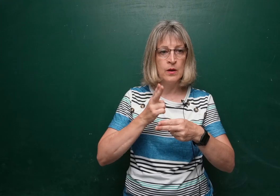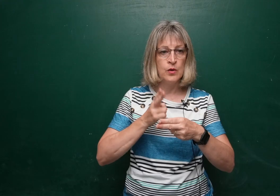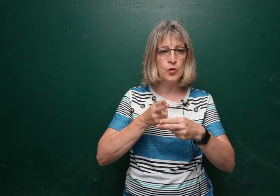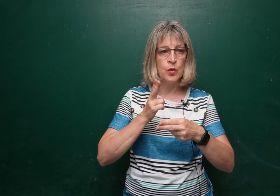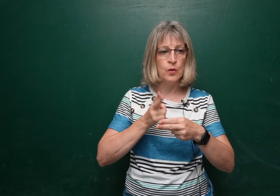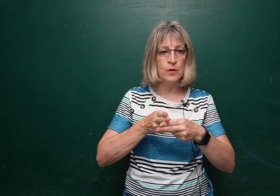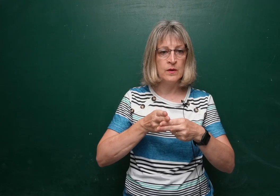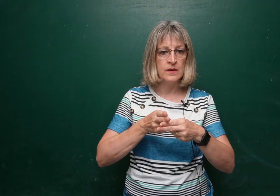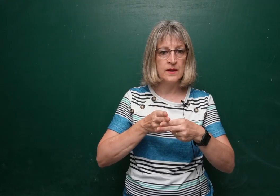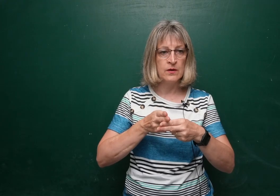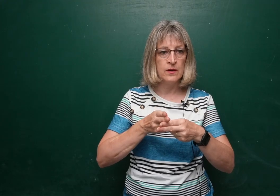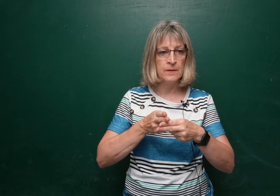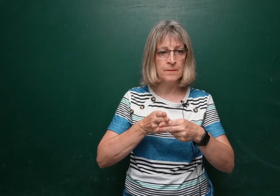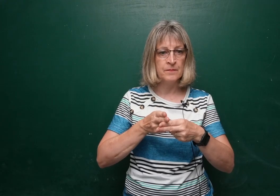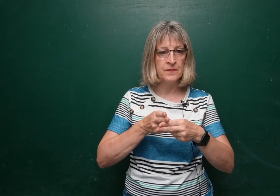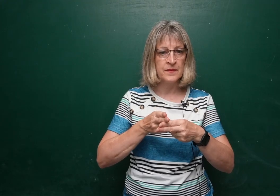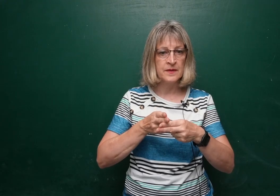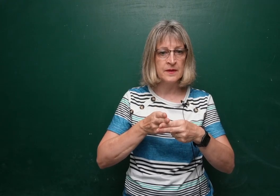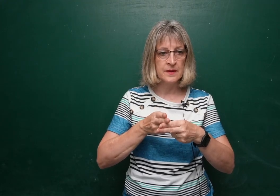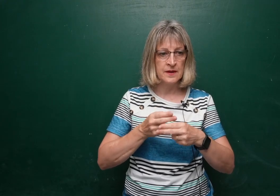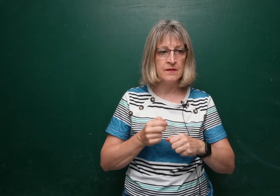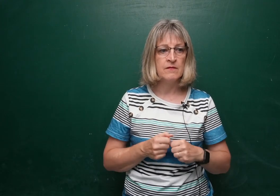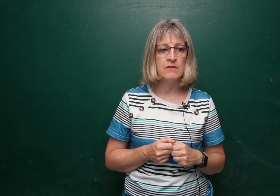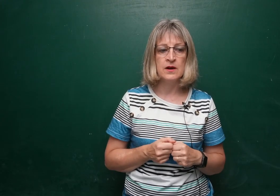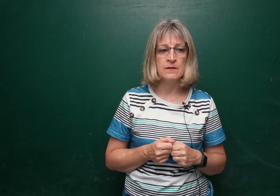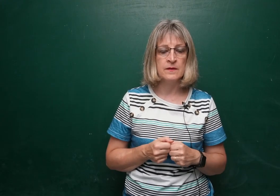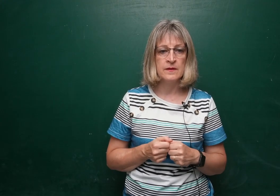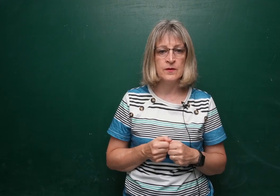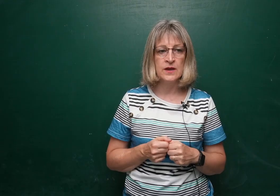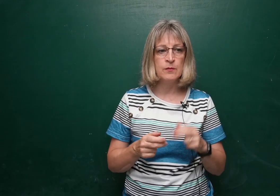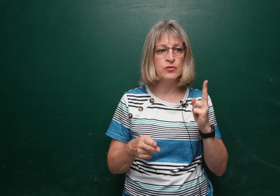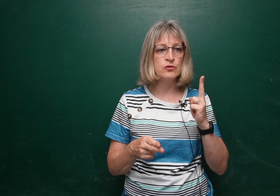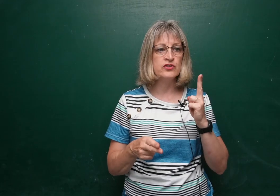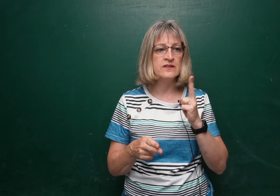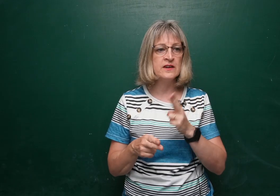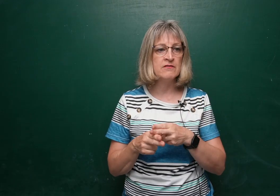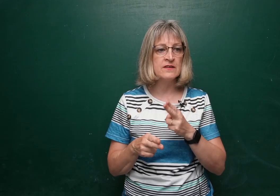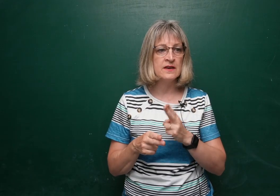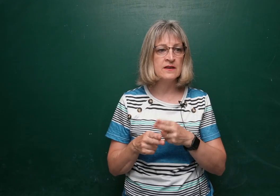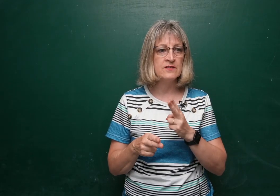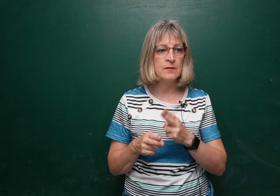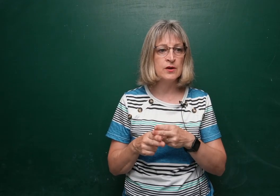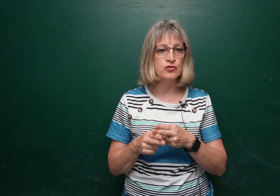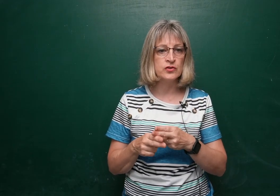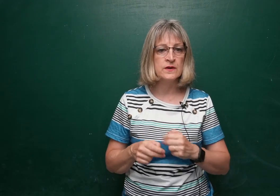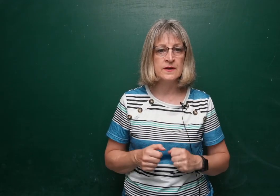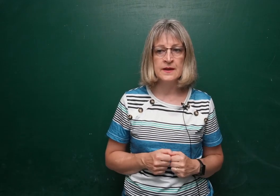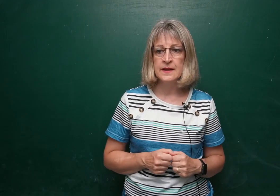Le non. D'accord? Hein, voilà. Ok? Pour les gauchers, c'est l'inverse, hein, c'est la main gauche.